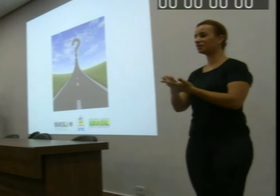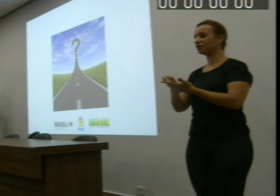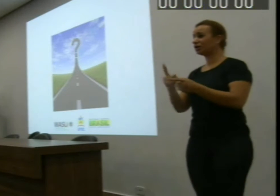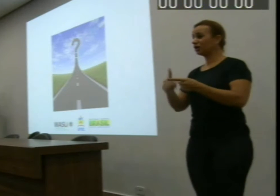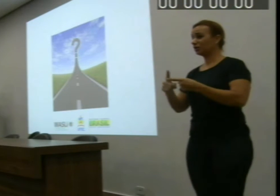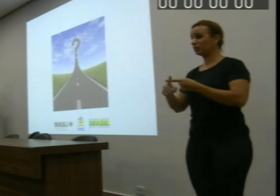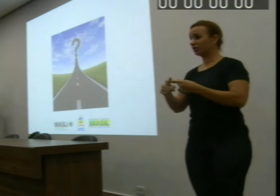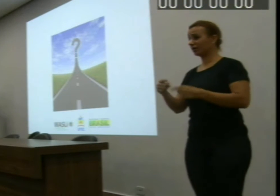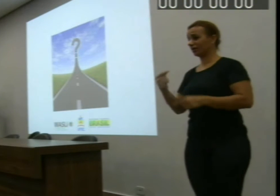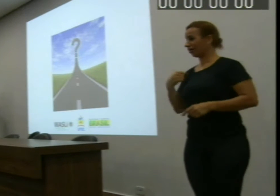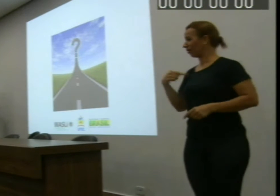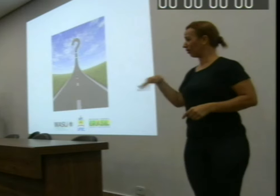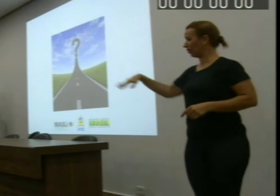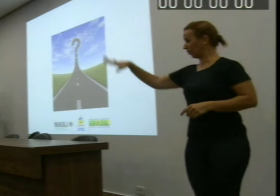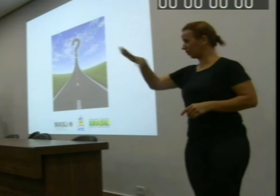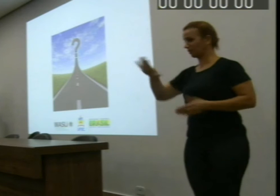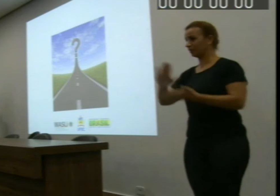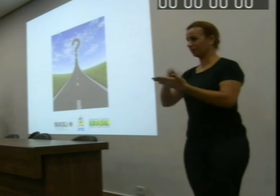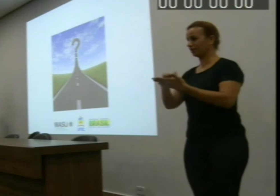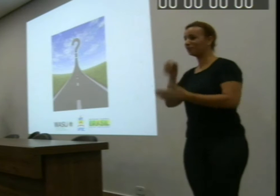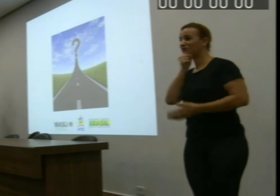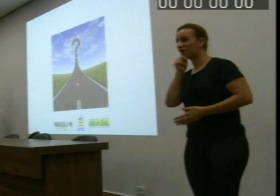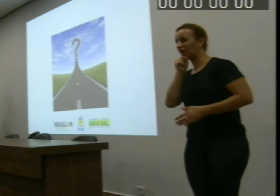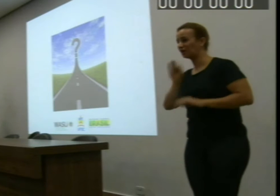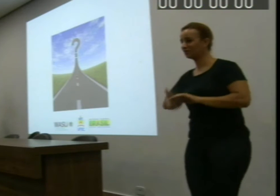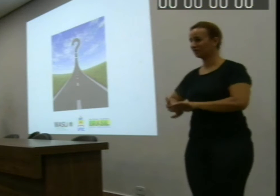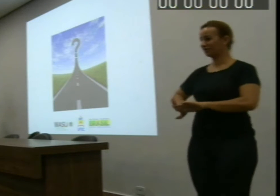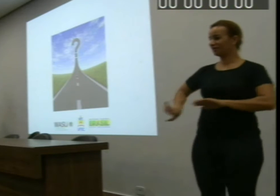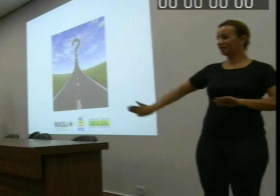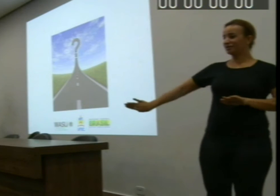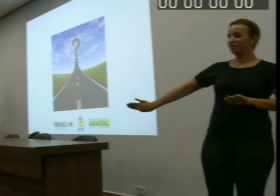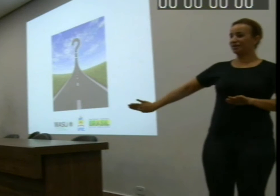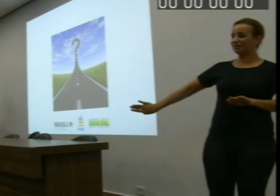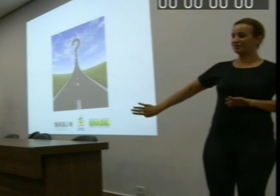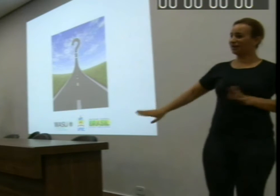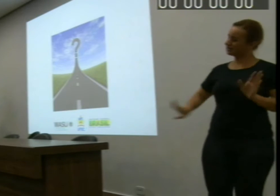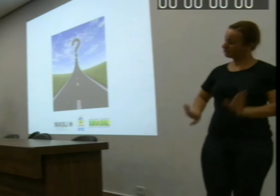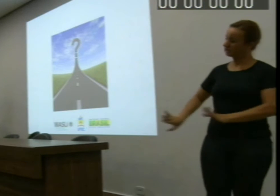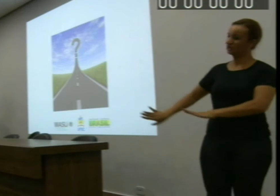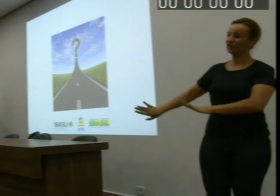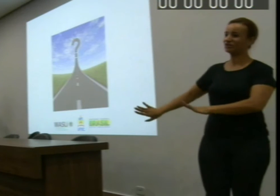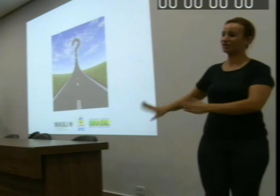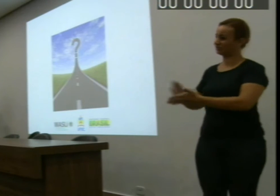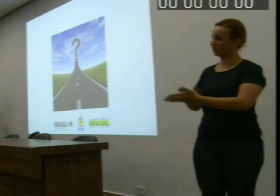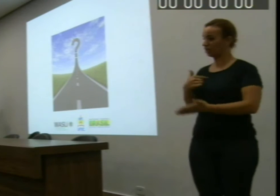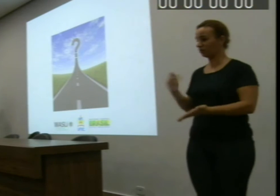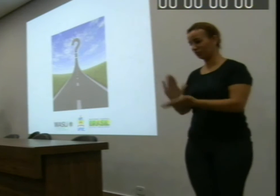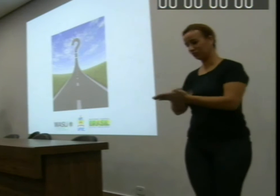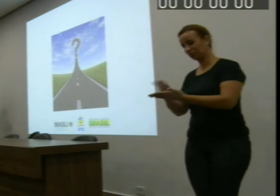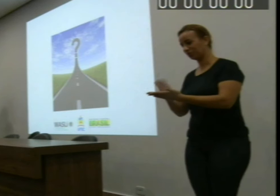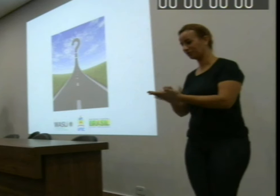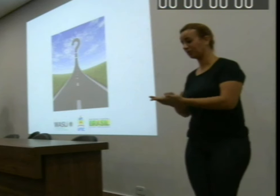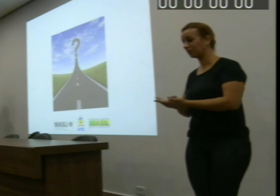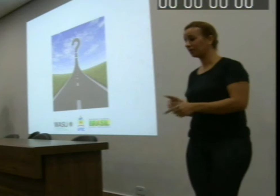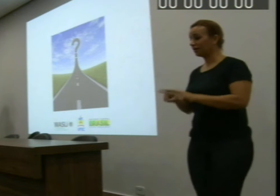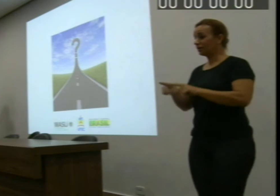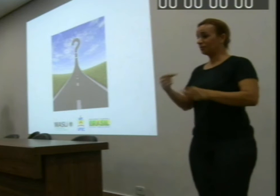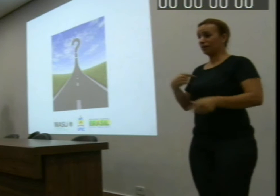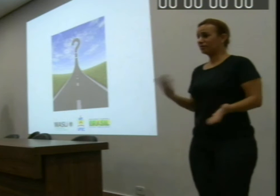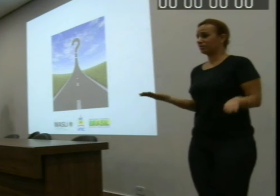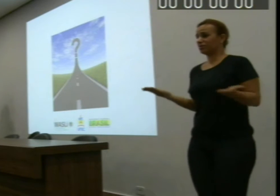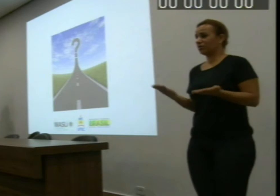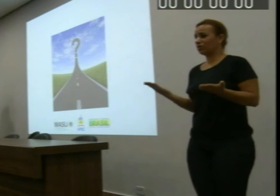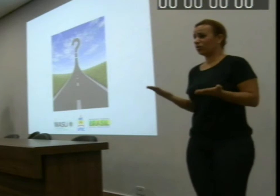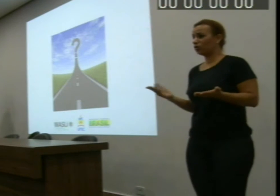afastando da interpretação né Uma hora a gente vai deixando um pouco a interpretação eu sou intérprete ainda mas eu eu não tenho mais oportunidade de